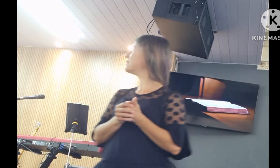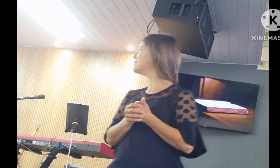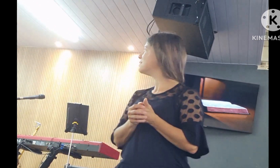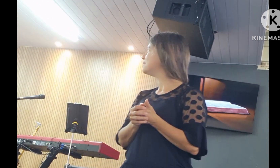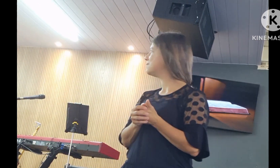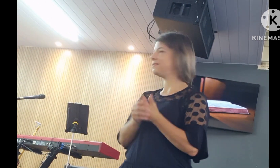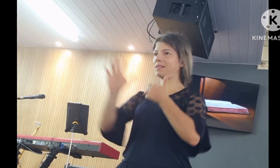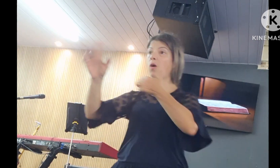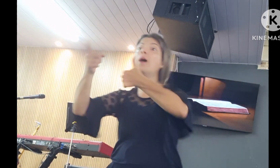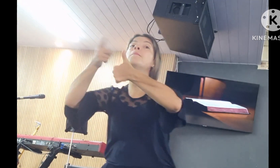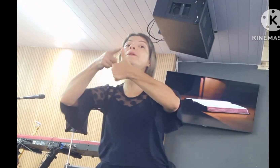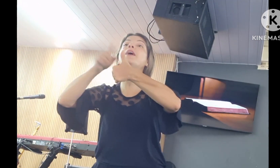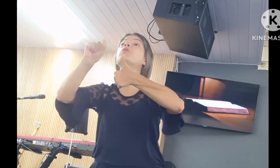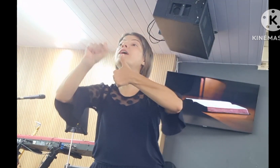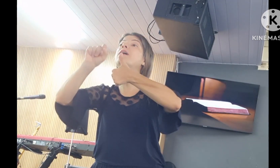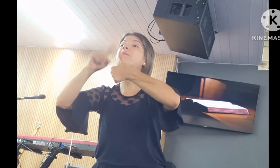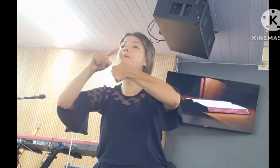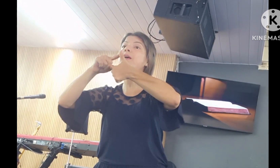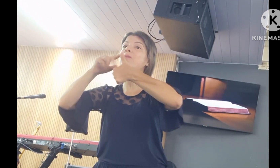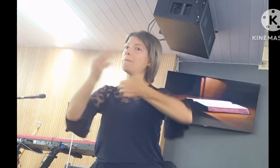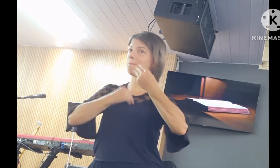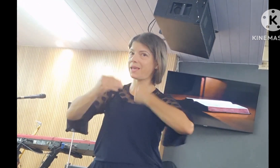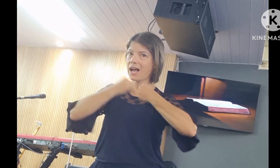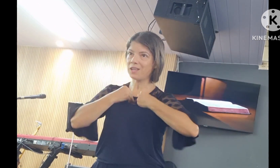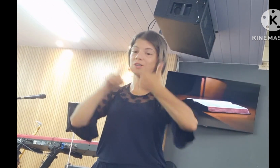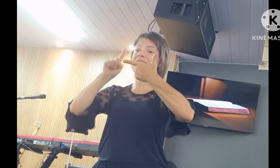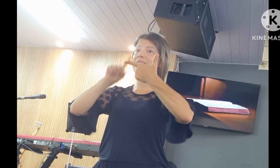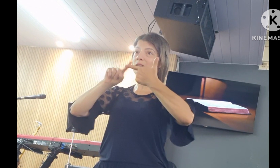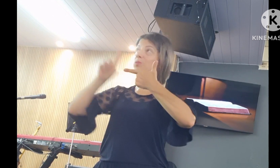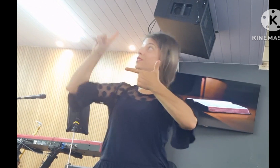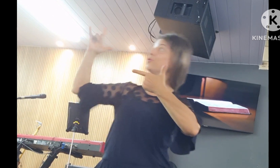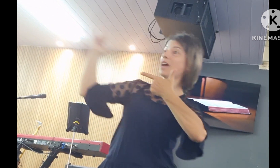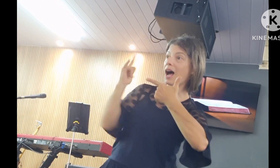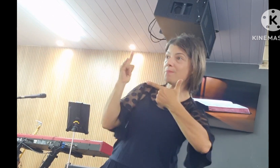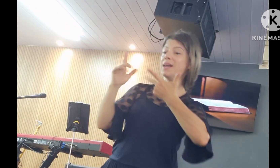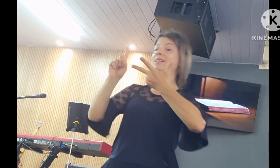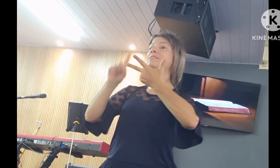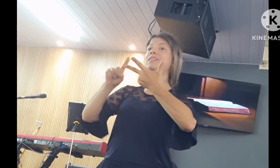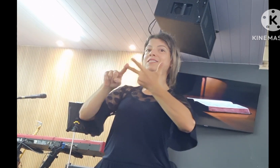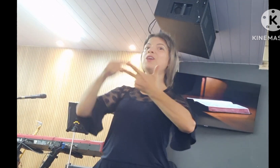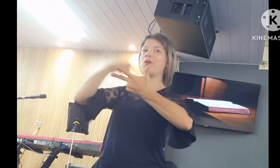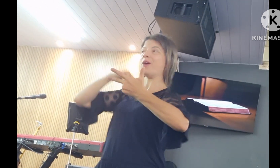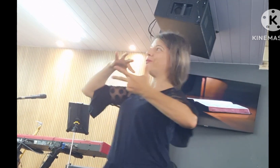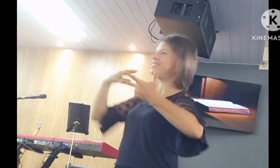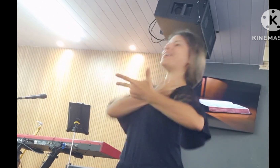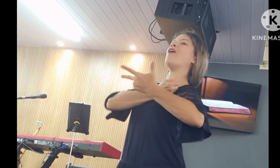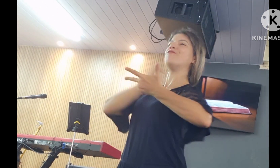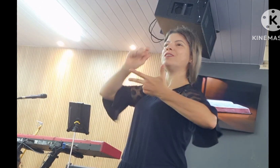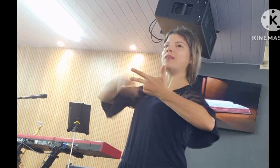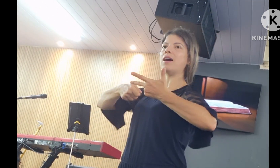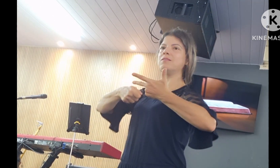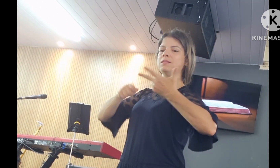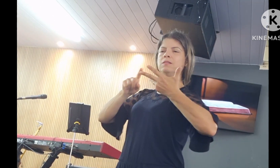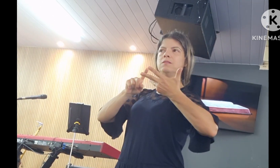Primeiro, todos pecaram, Deus me amou. Se eu crer, eu sou salvo. E a partir daí, se eu abrir